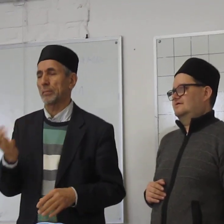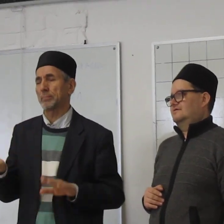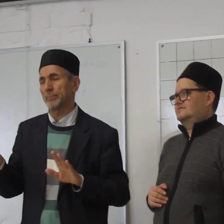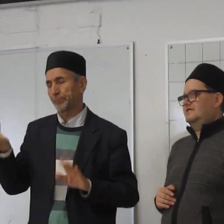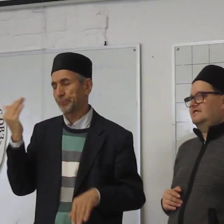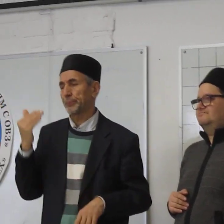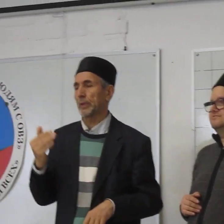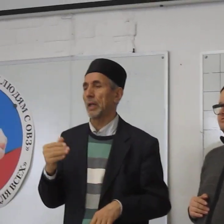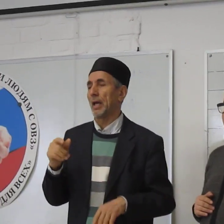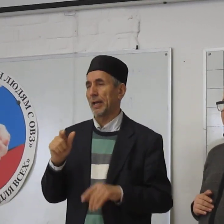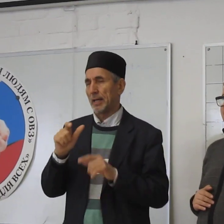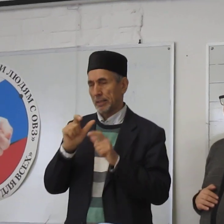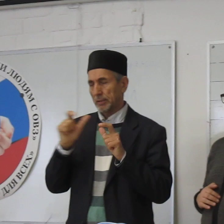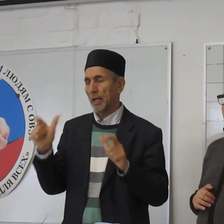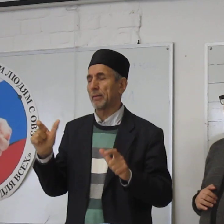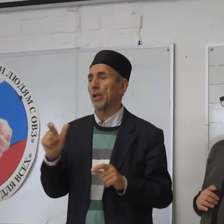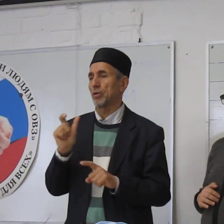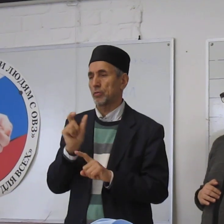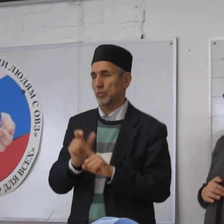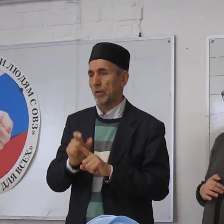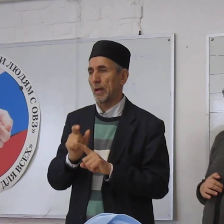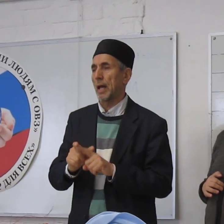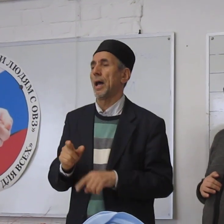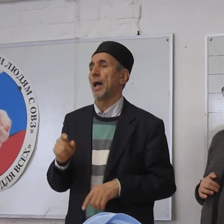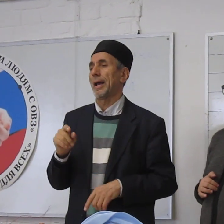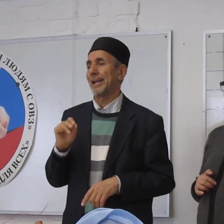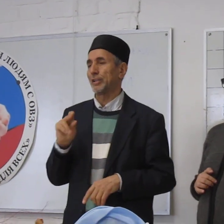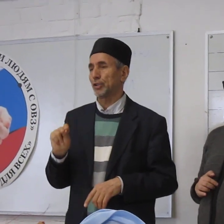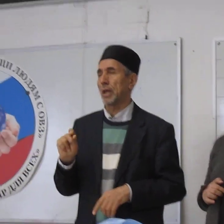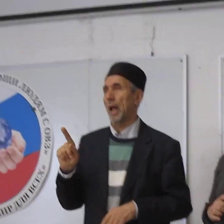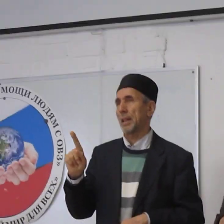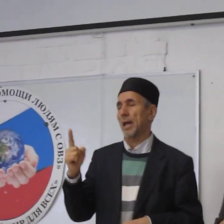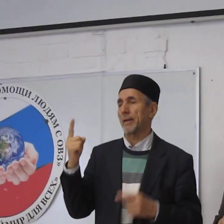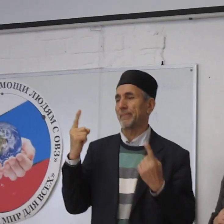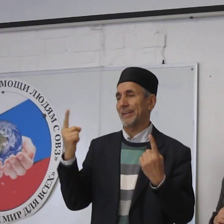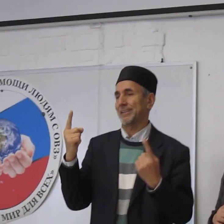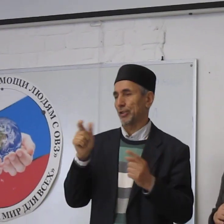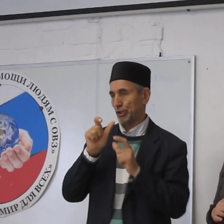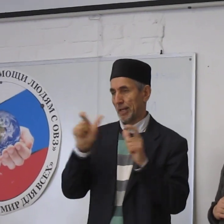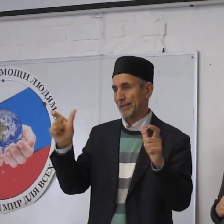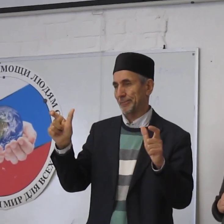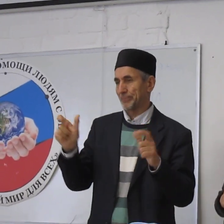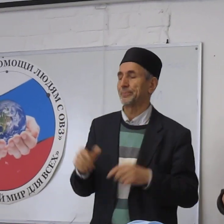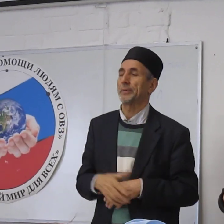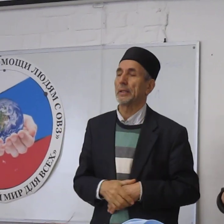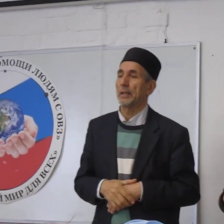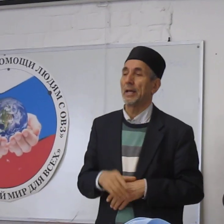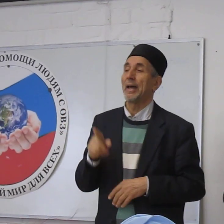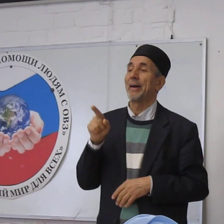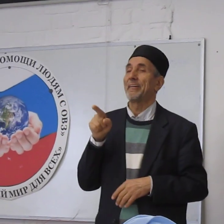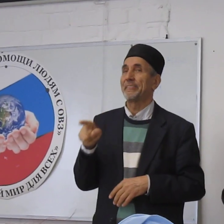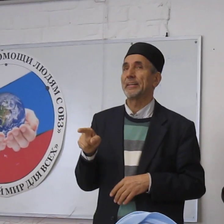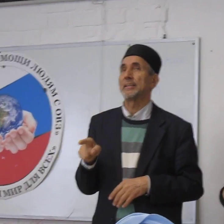с криками слова. Это был клич тоже, Аллаху Акбар. Если, например, там...